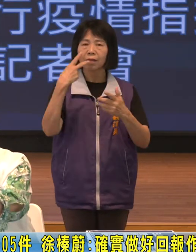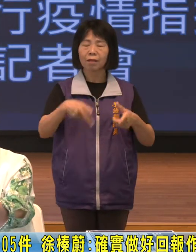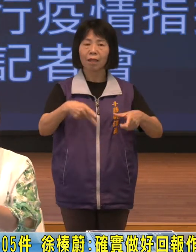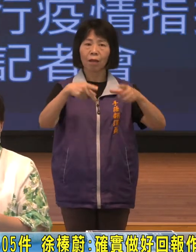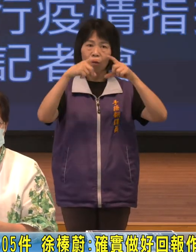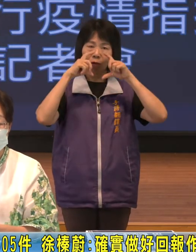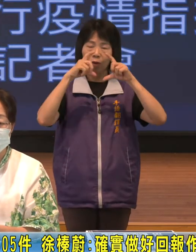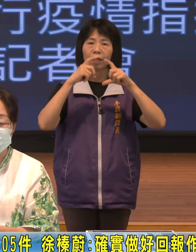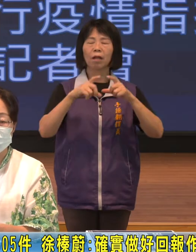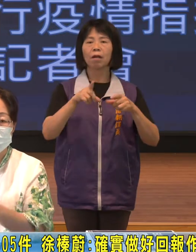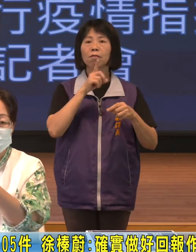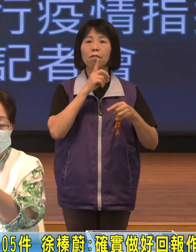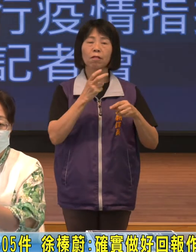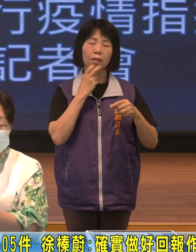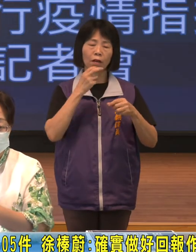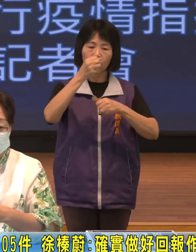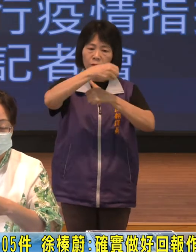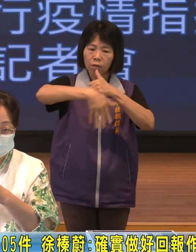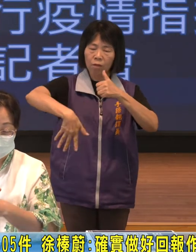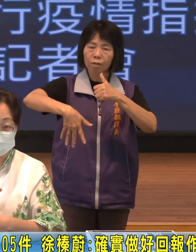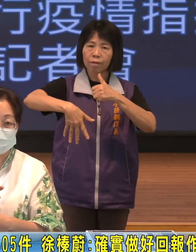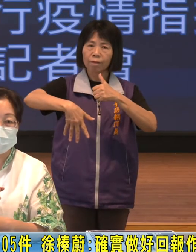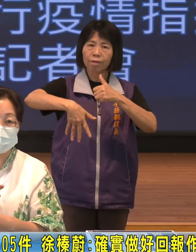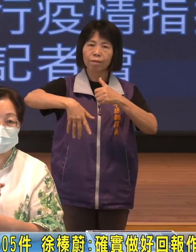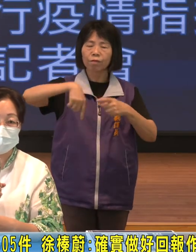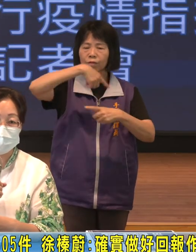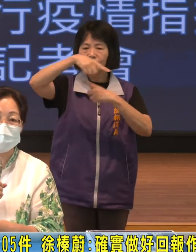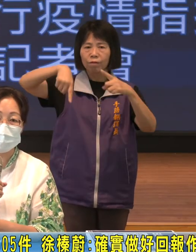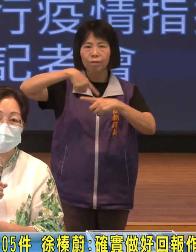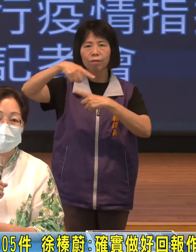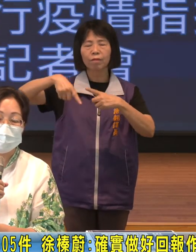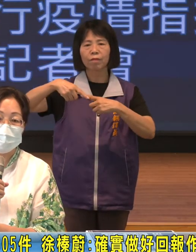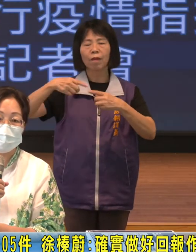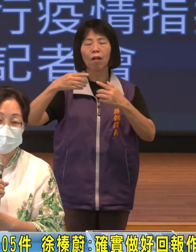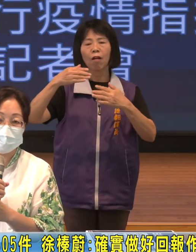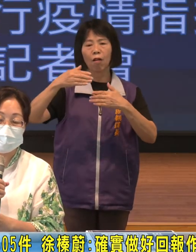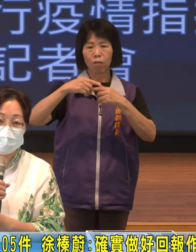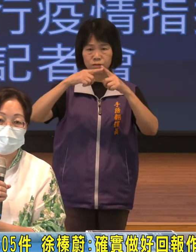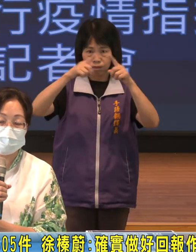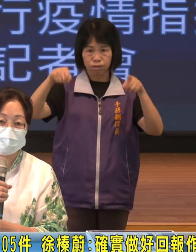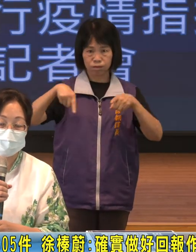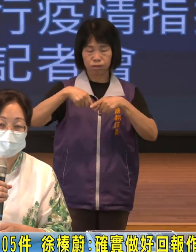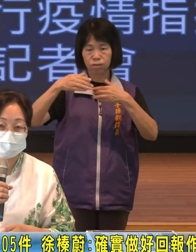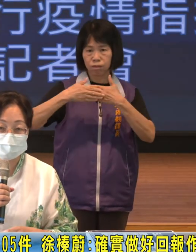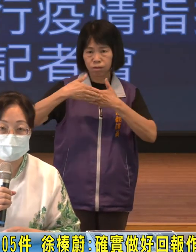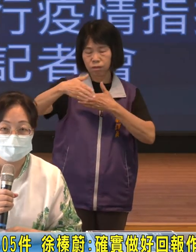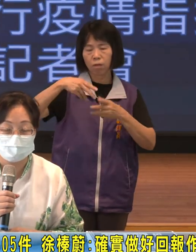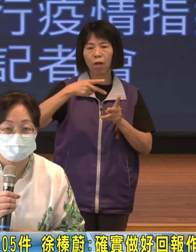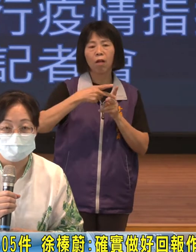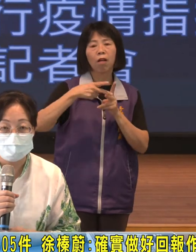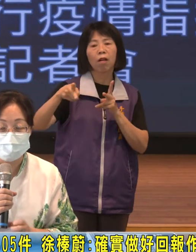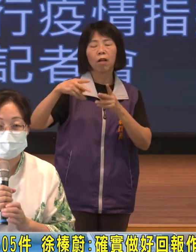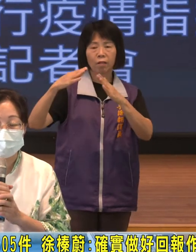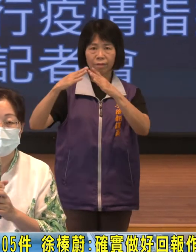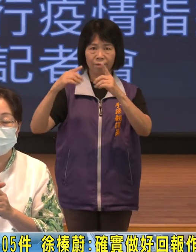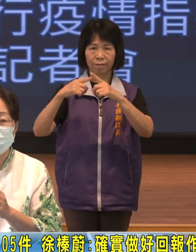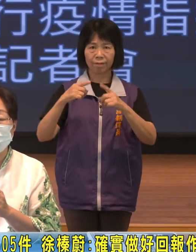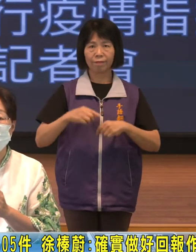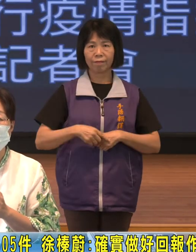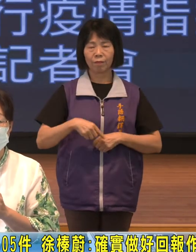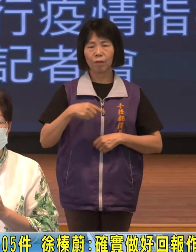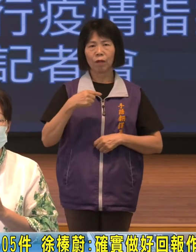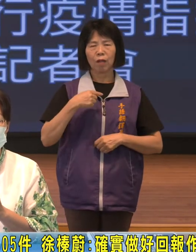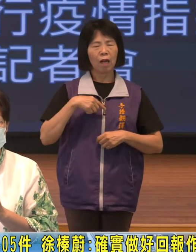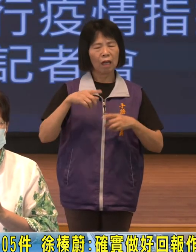到 CDC 体系去，让他再转一个居隔通知给你的家人。所以这会